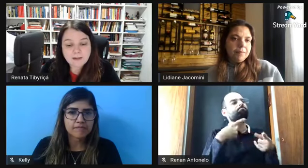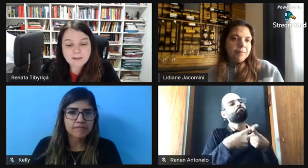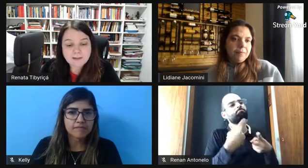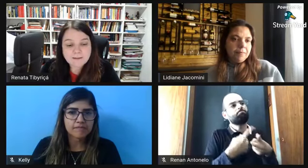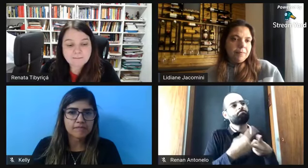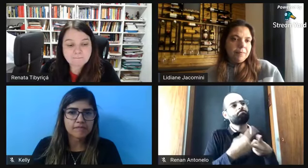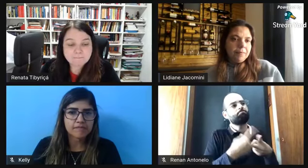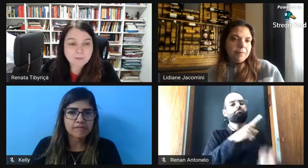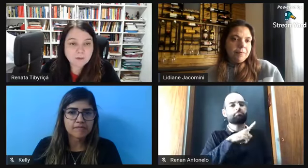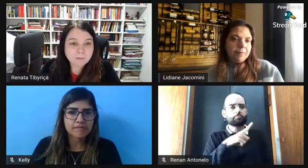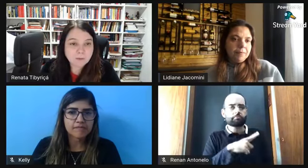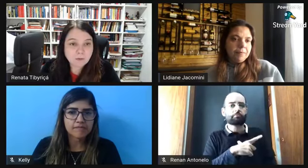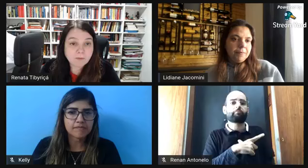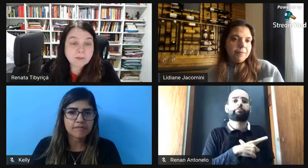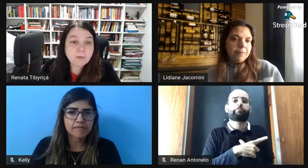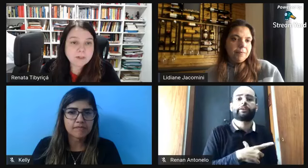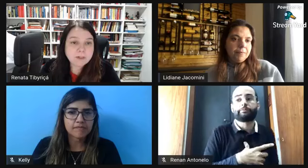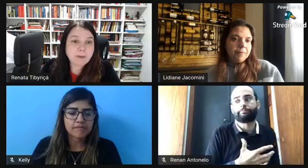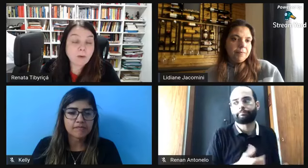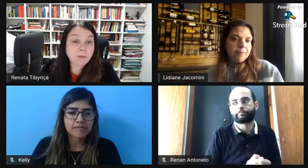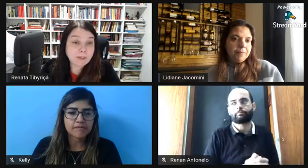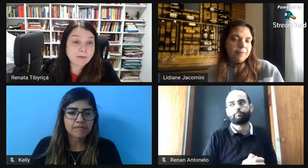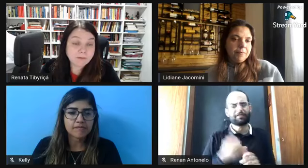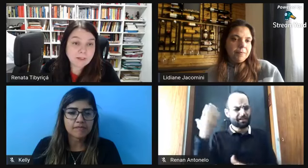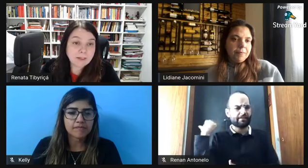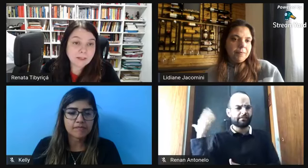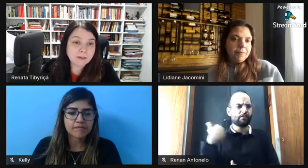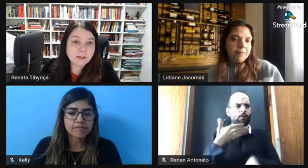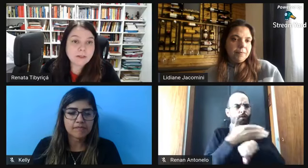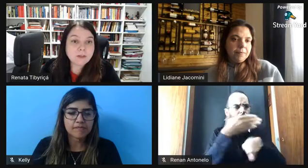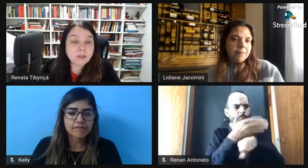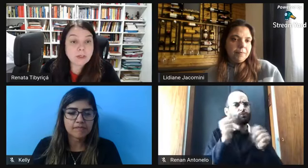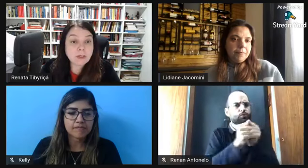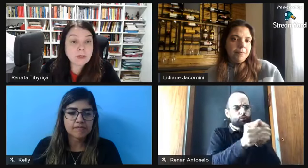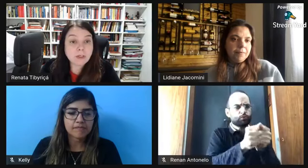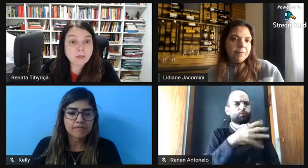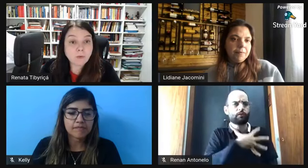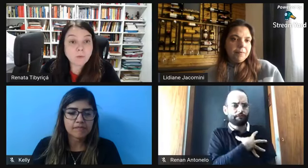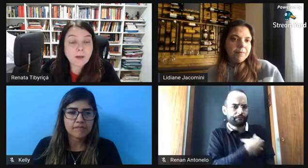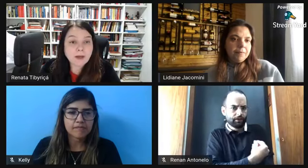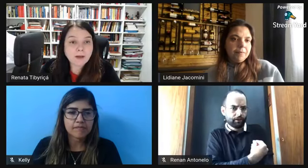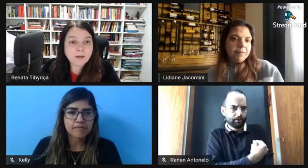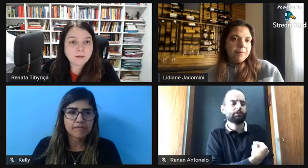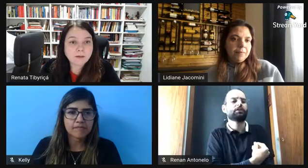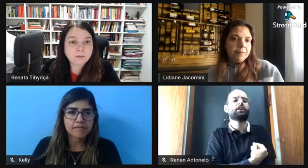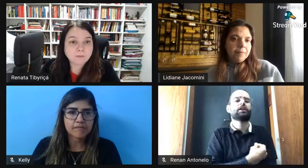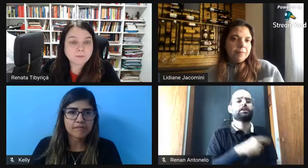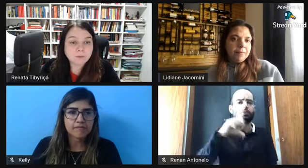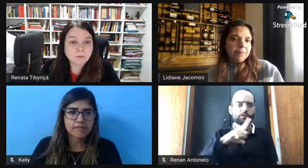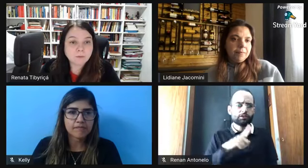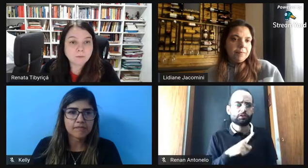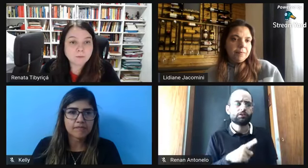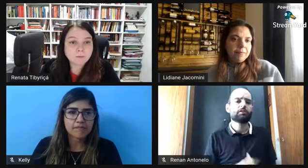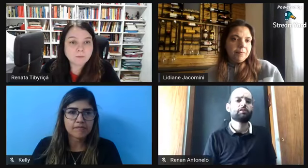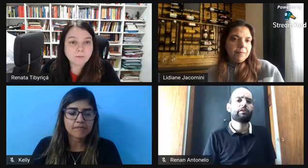porque uma vez eu participei com a minha filha de uma